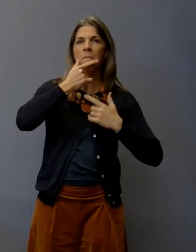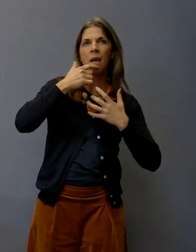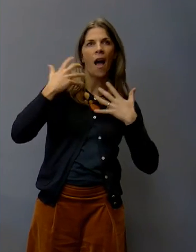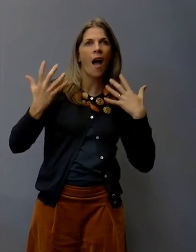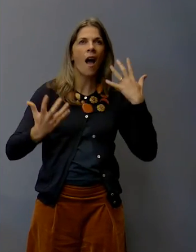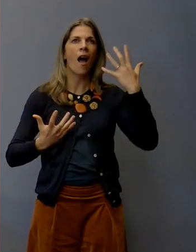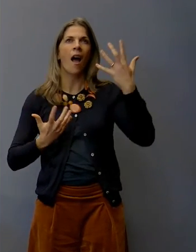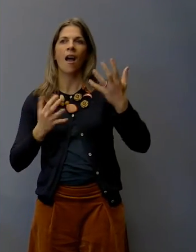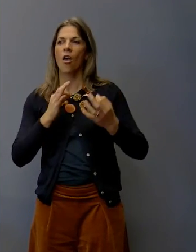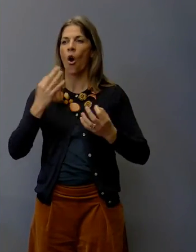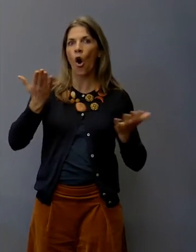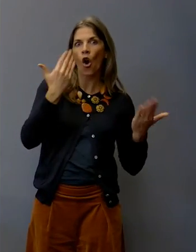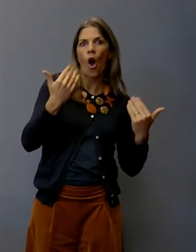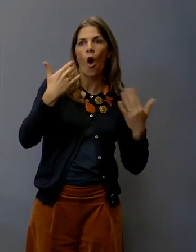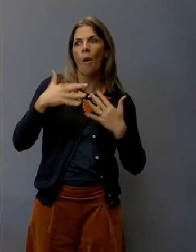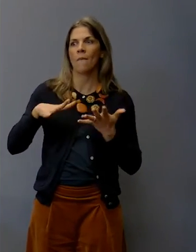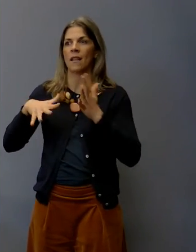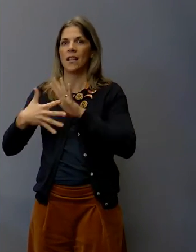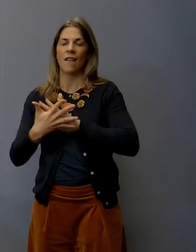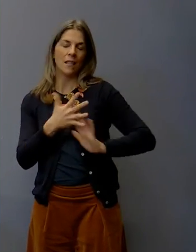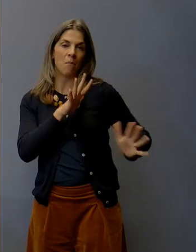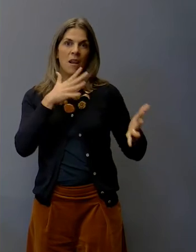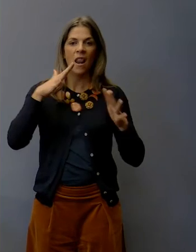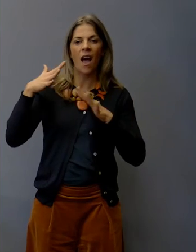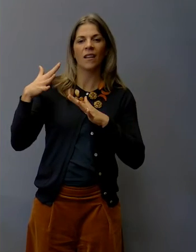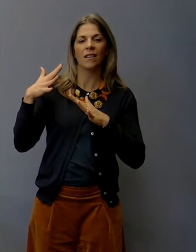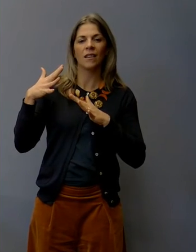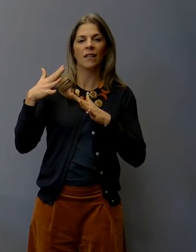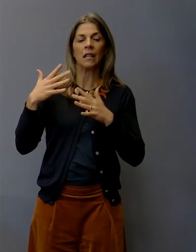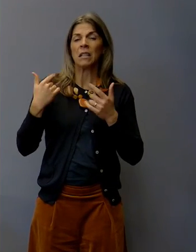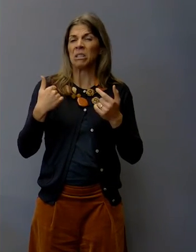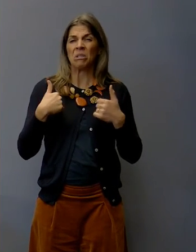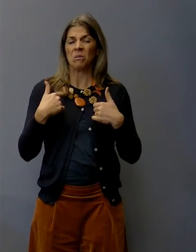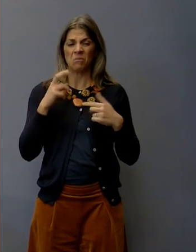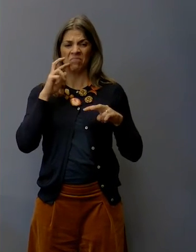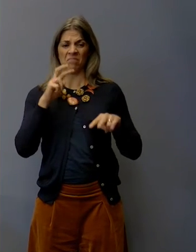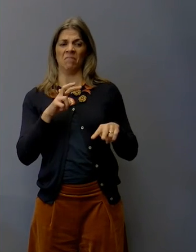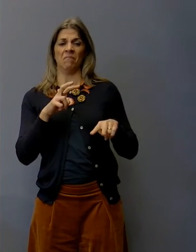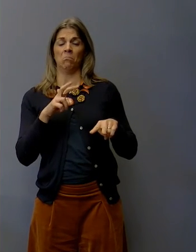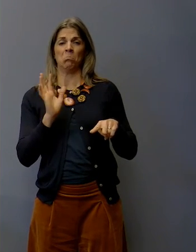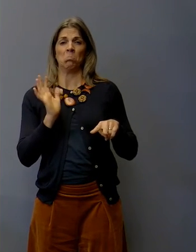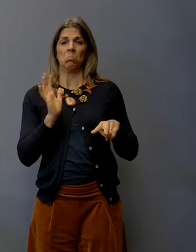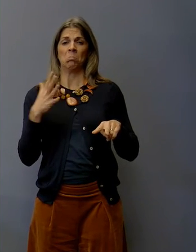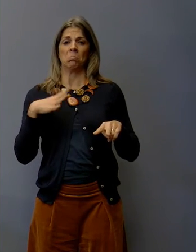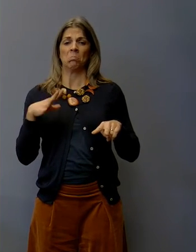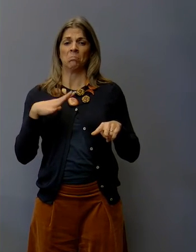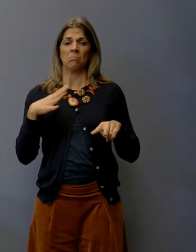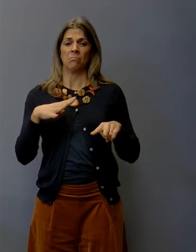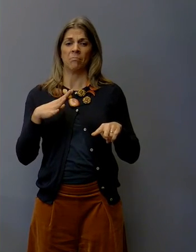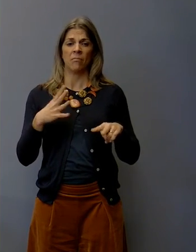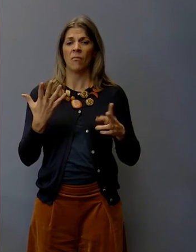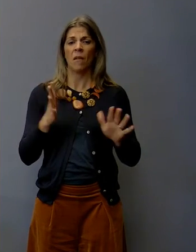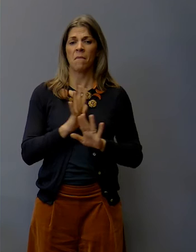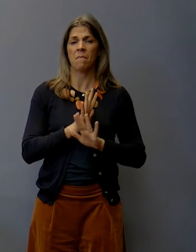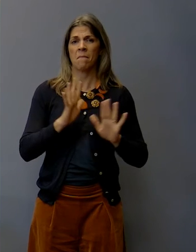consumando qualcosa nell'immediato a me questa roba qua non interessa non è mai interessata né quando gli spacciatori erano altri